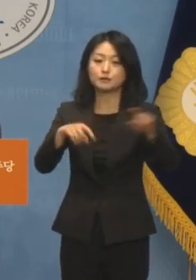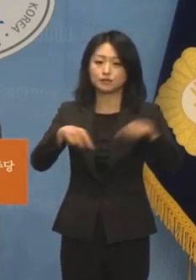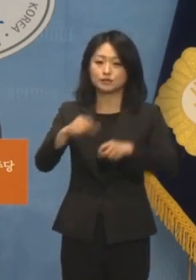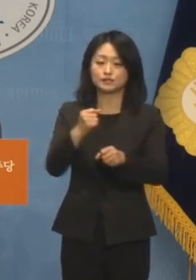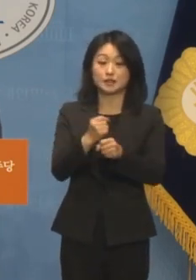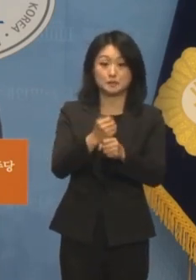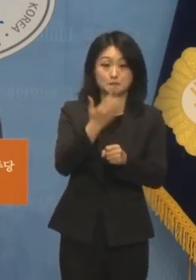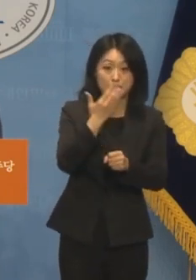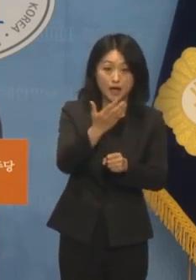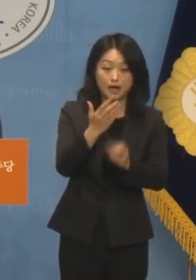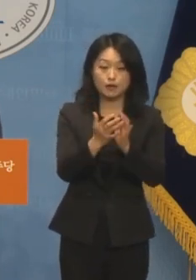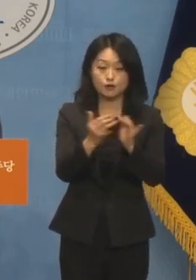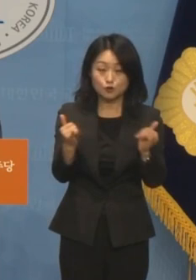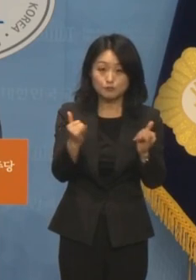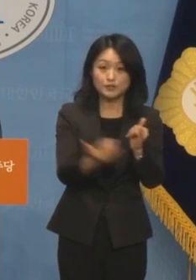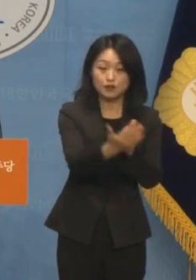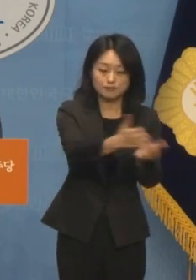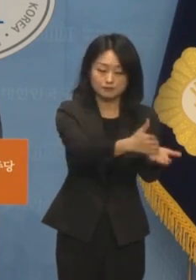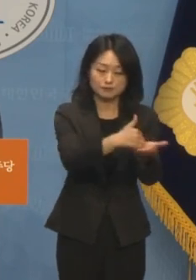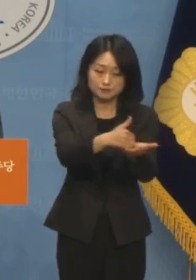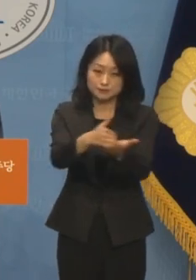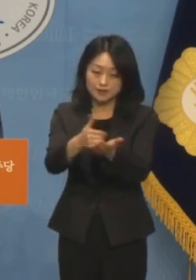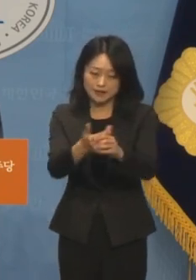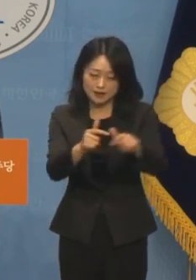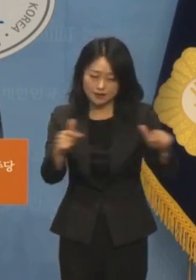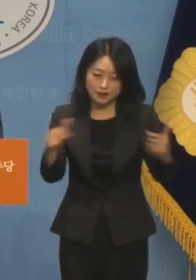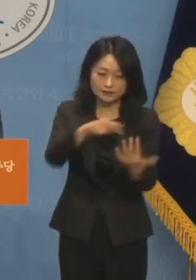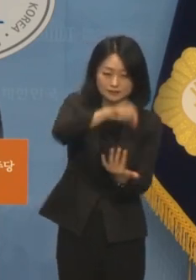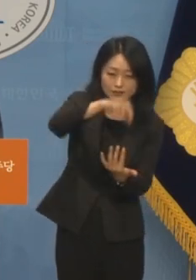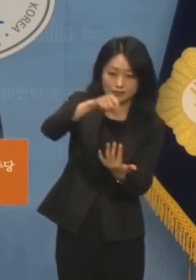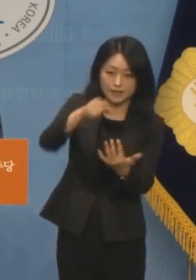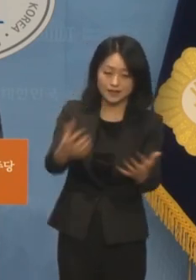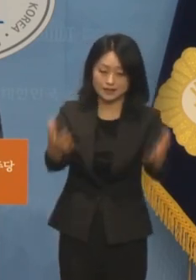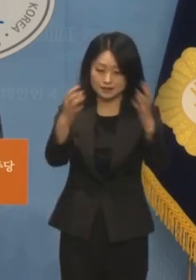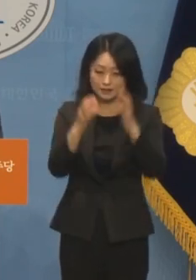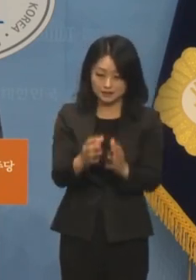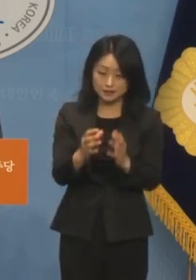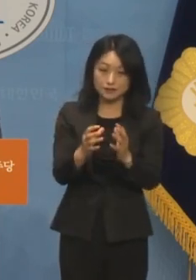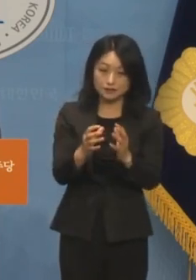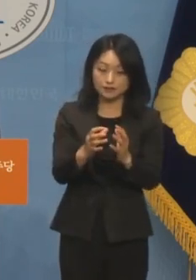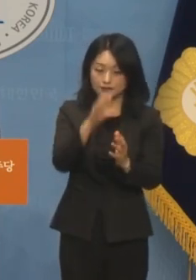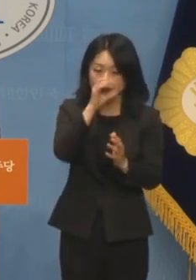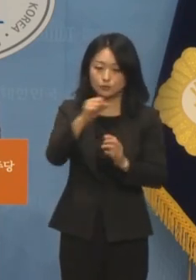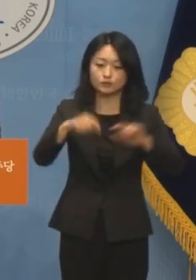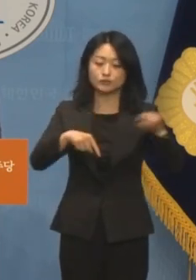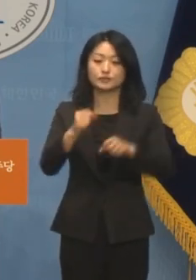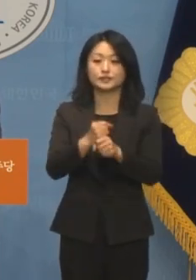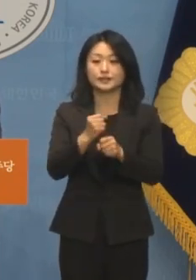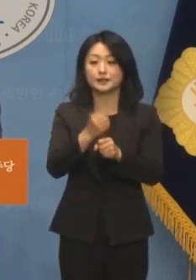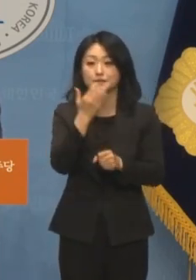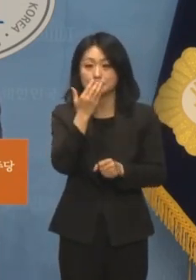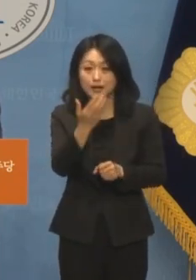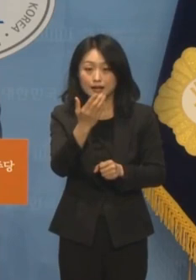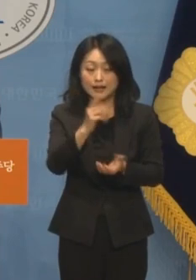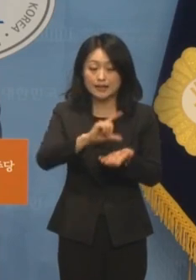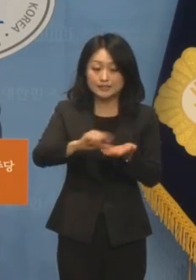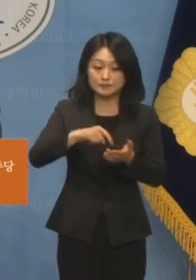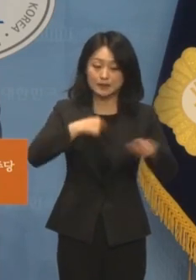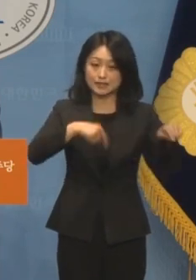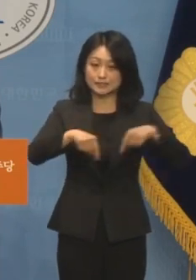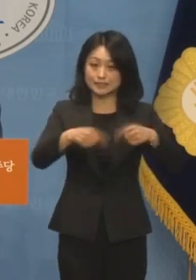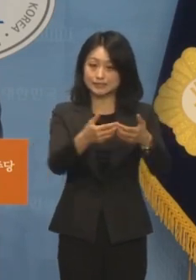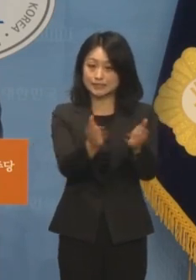선택이 조화를 이뤄 정치적 책임과 권한을 강화할 것입니다. 지방